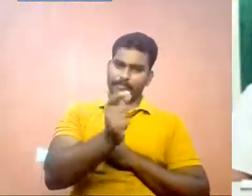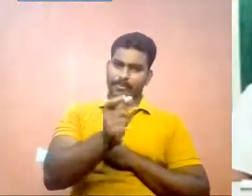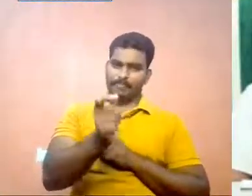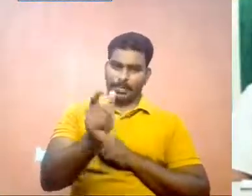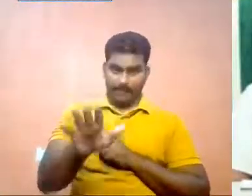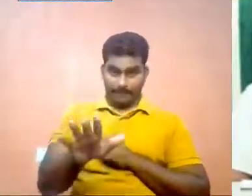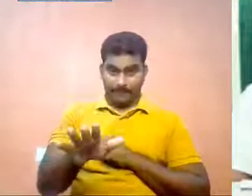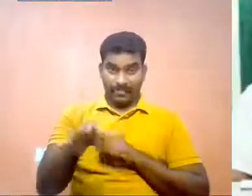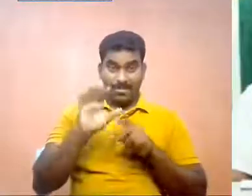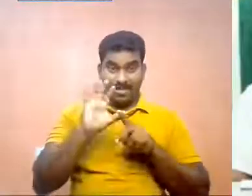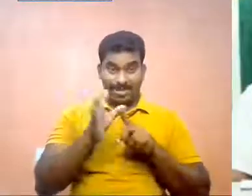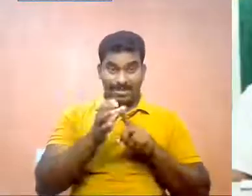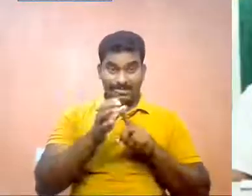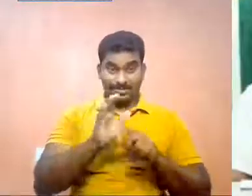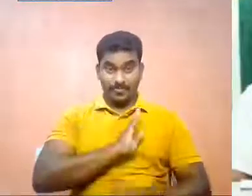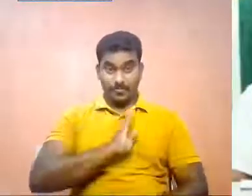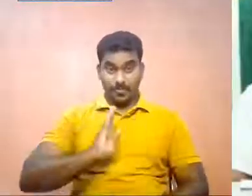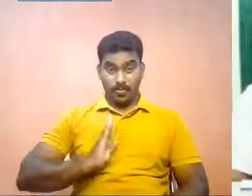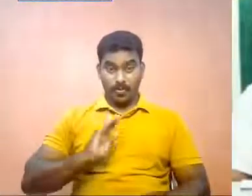ഇപ്പോൾ സാംസ്കാരിക രംഗത്ത്